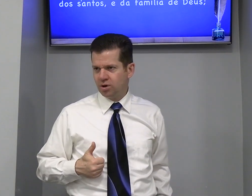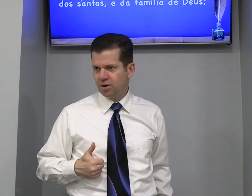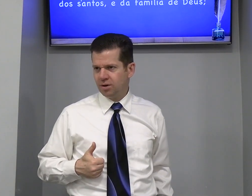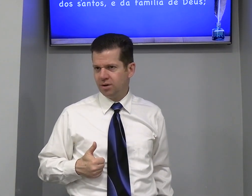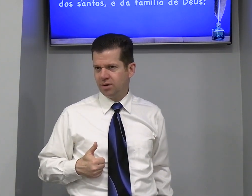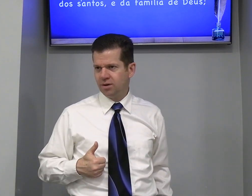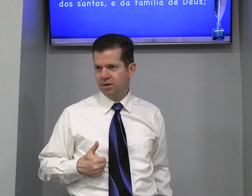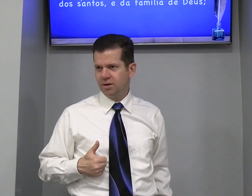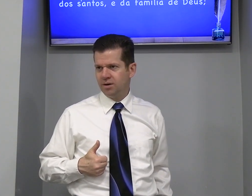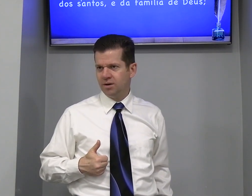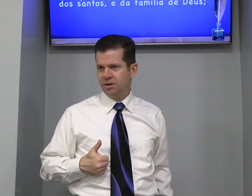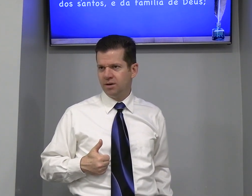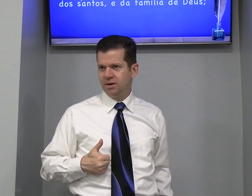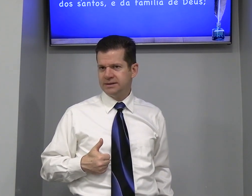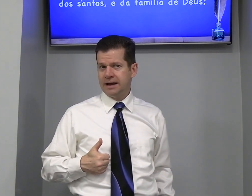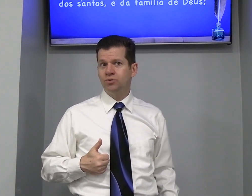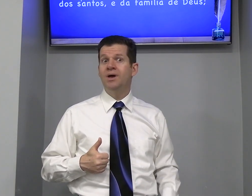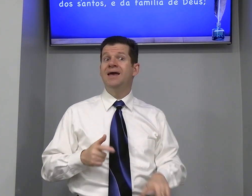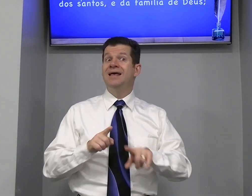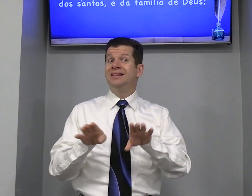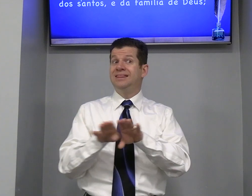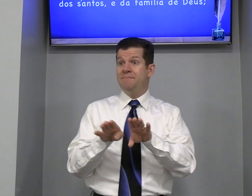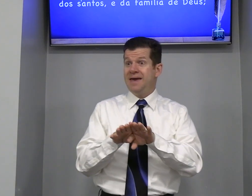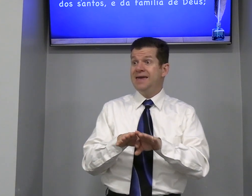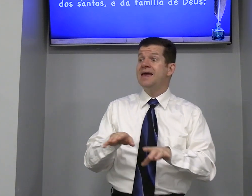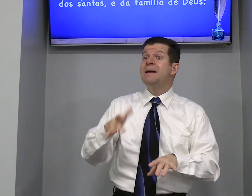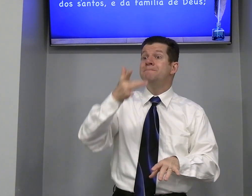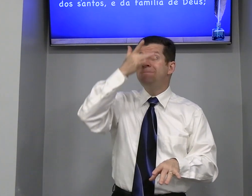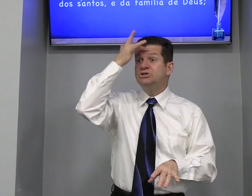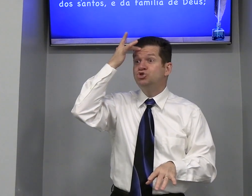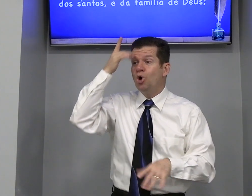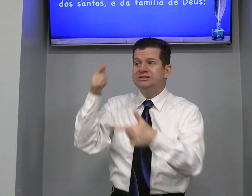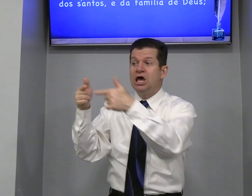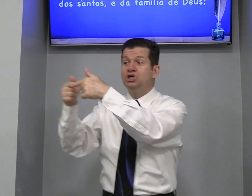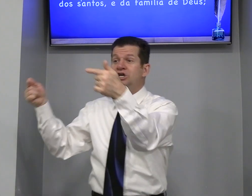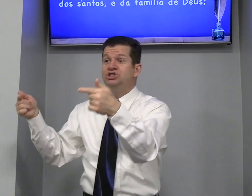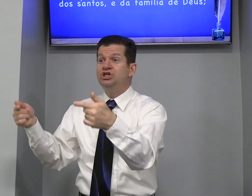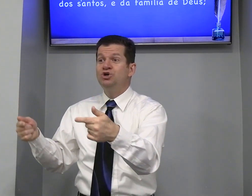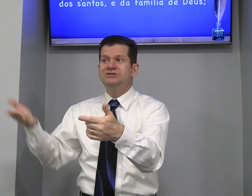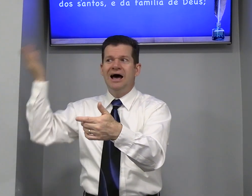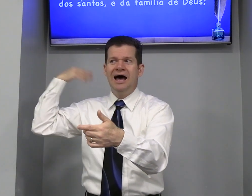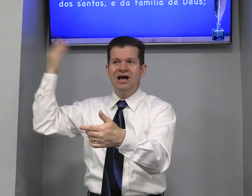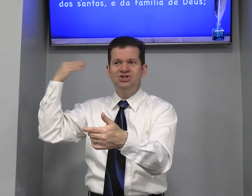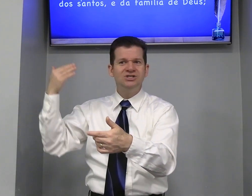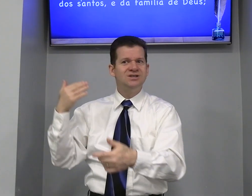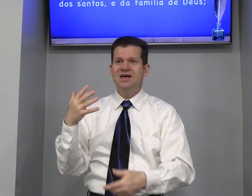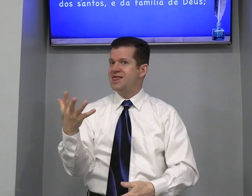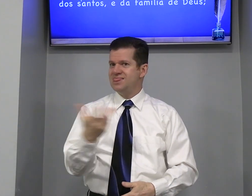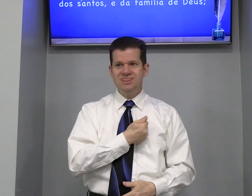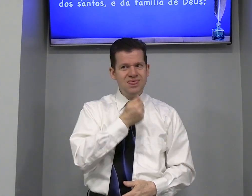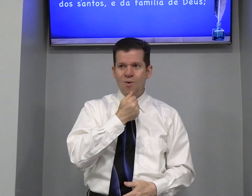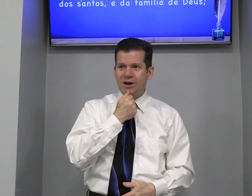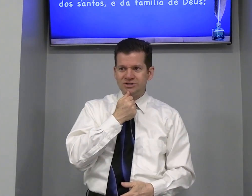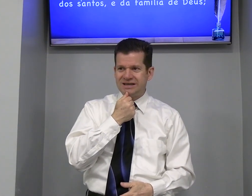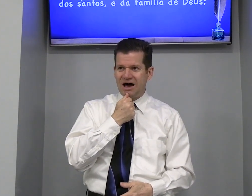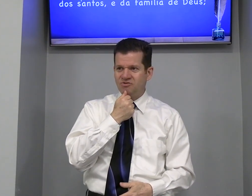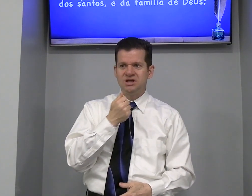Certo? Também Pessoas Gentios Antes Não eram Salvos